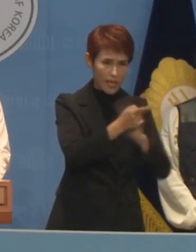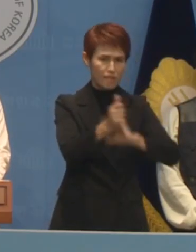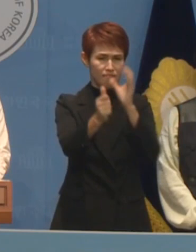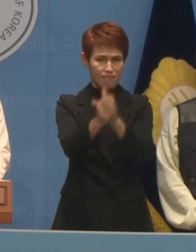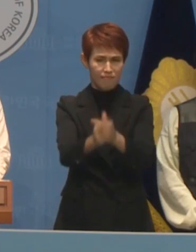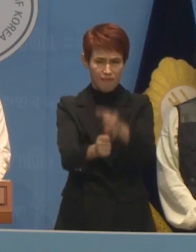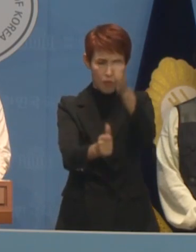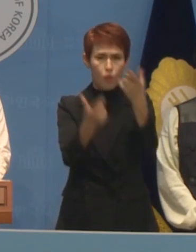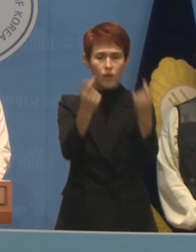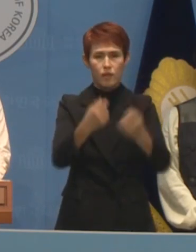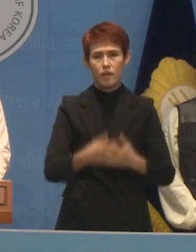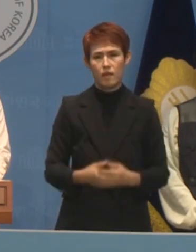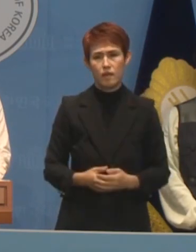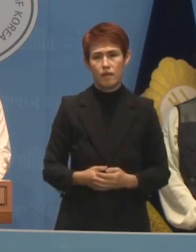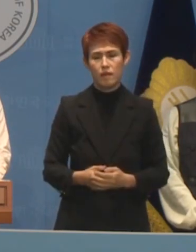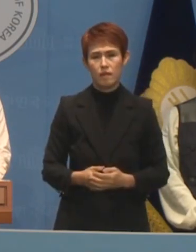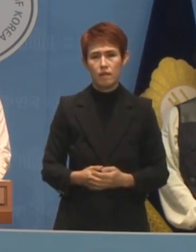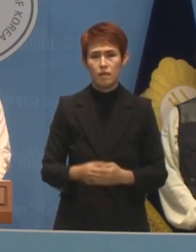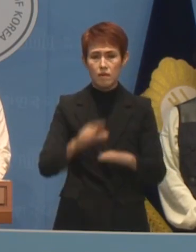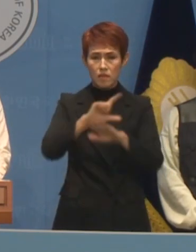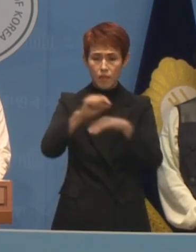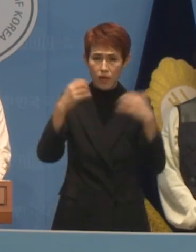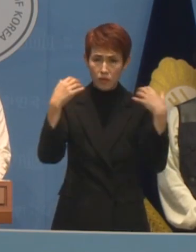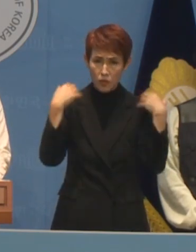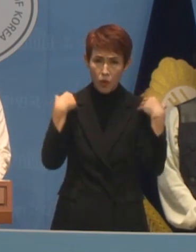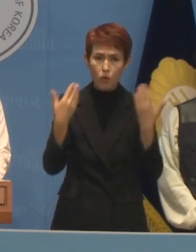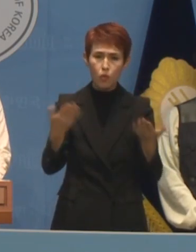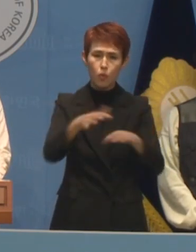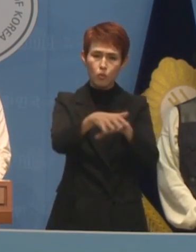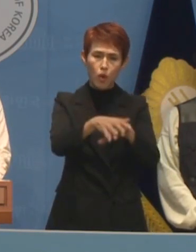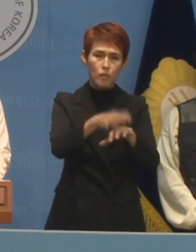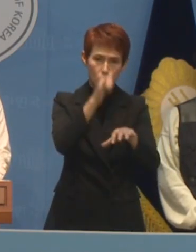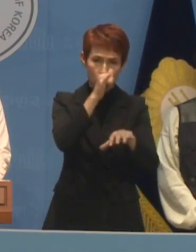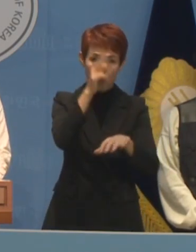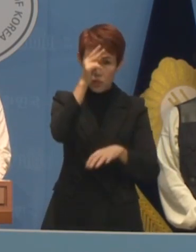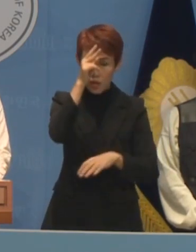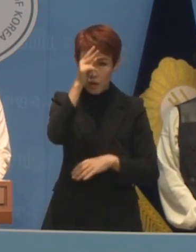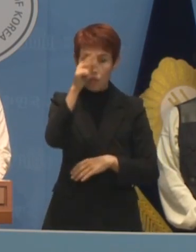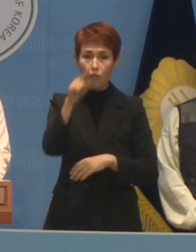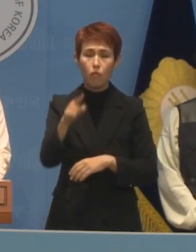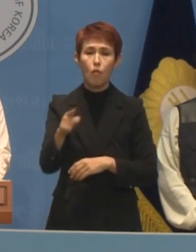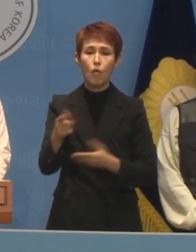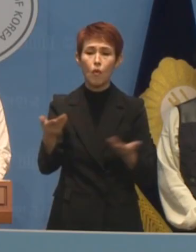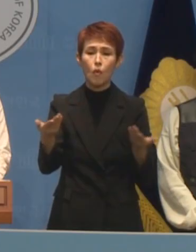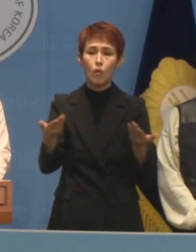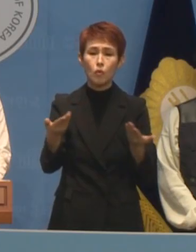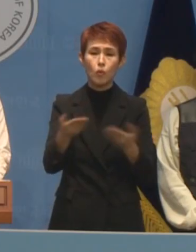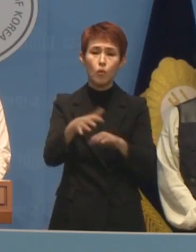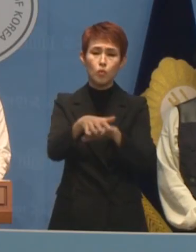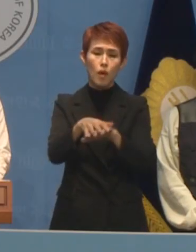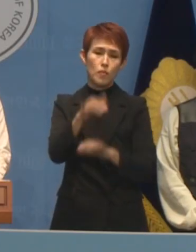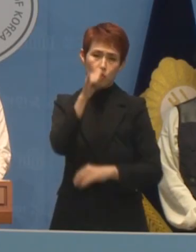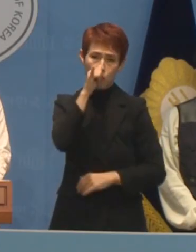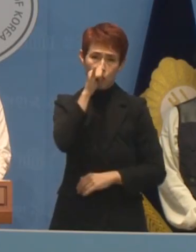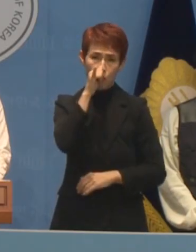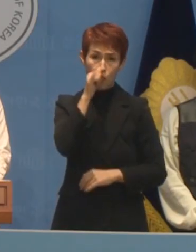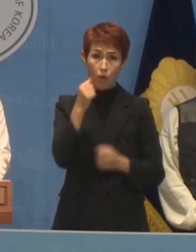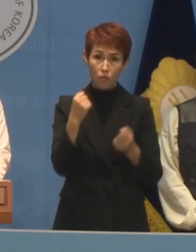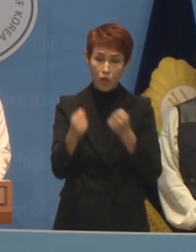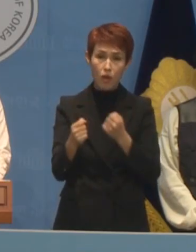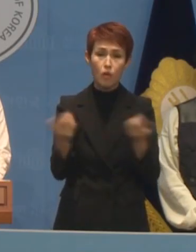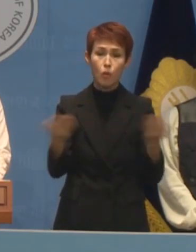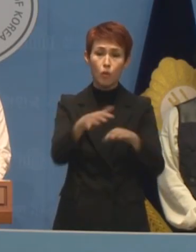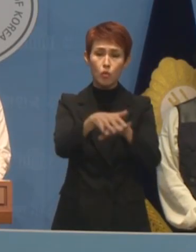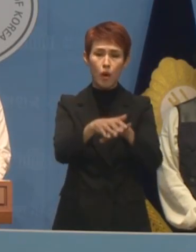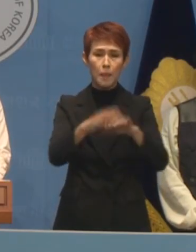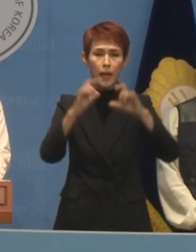지방청마다 과반수 노동조합이 있고 해수부 내에도 청원경찰 노동조합이 버젓이 있음에도 불구하고 노동조합의 통보 협의 하나